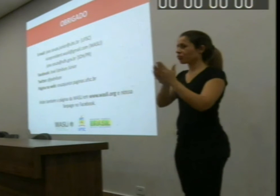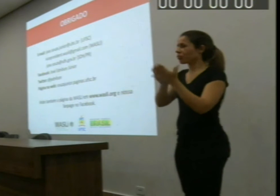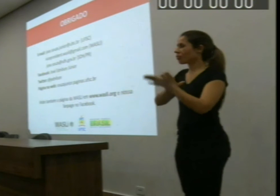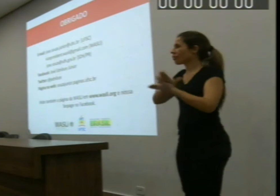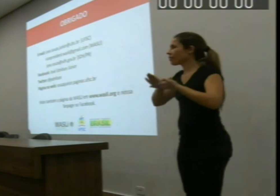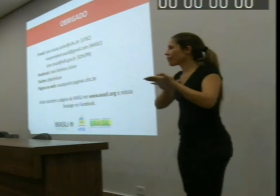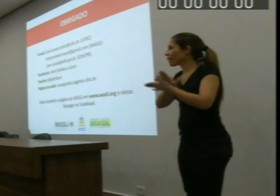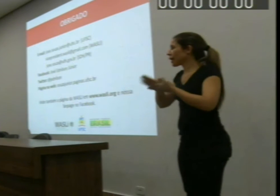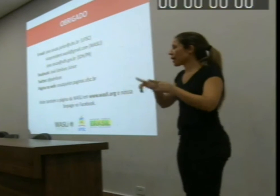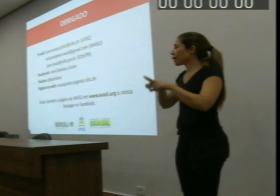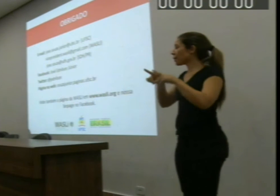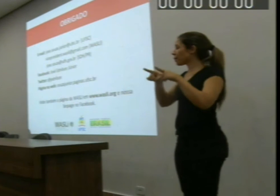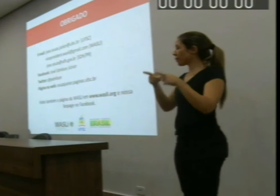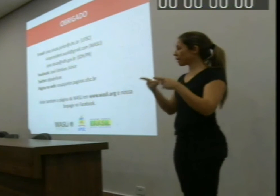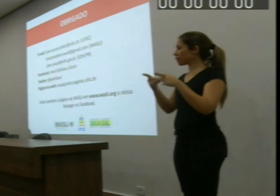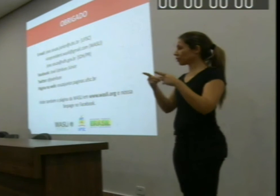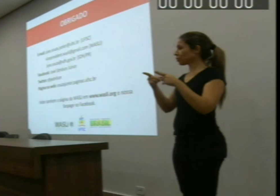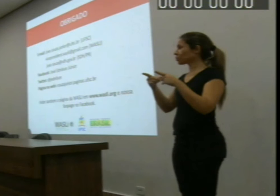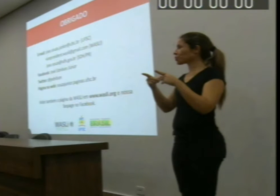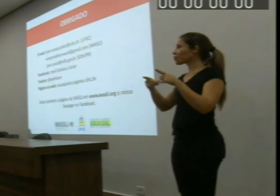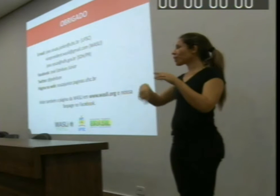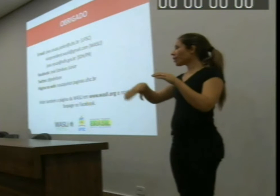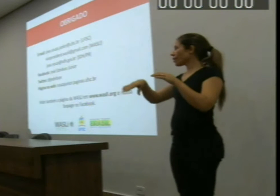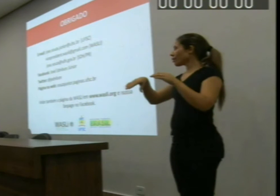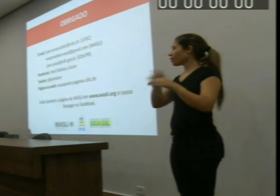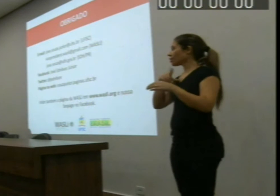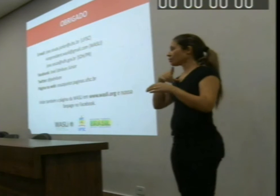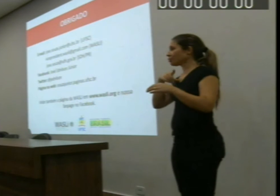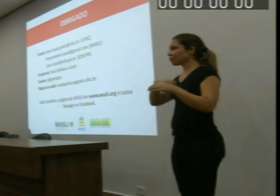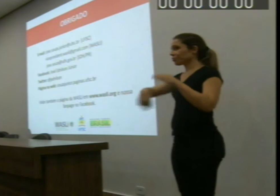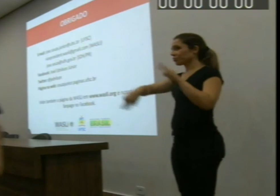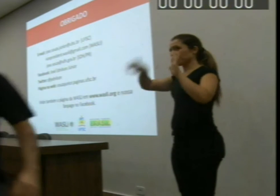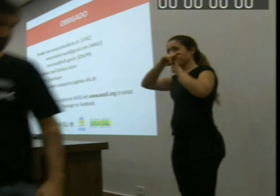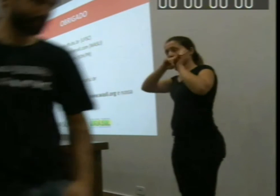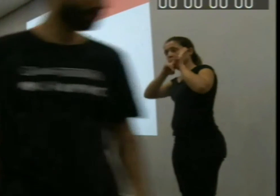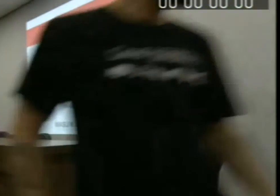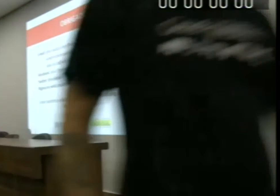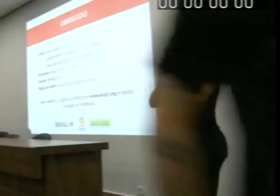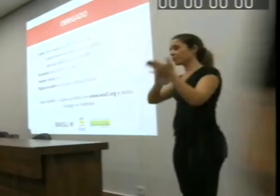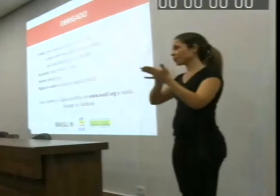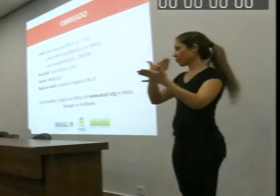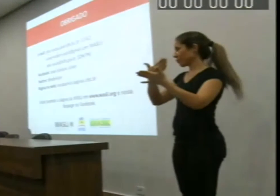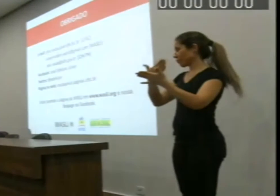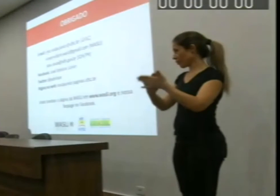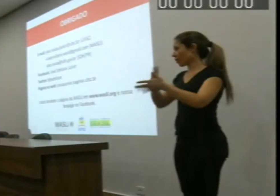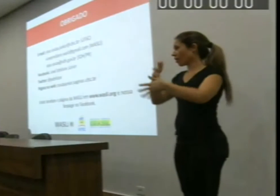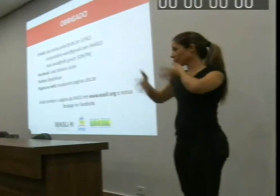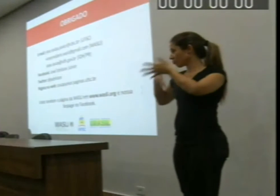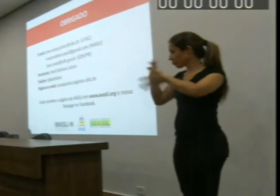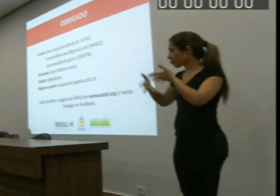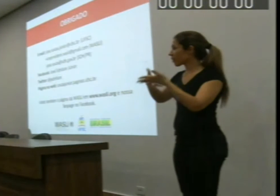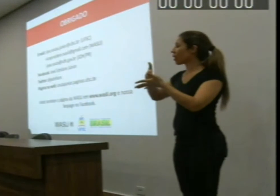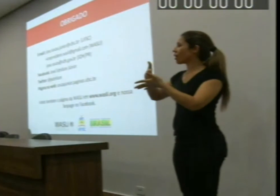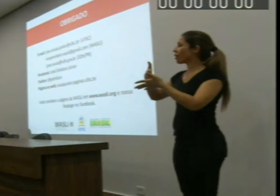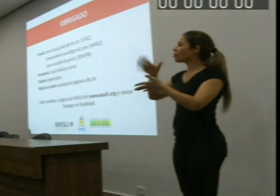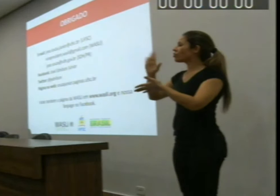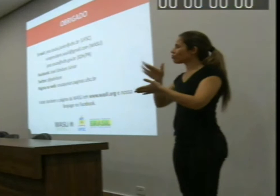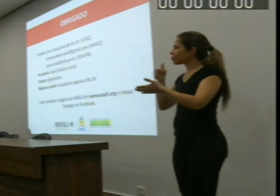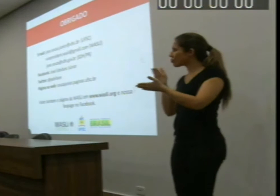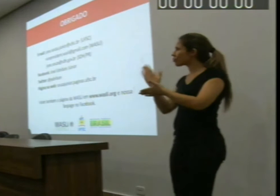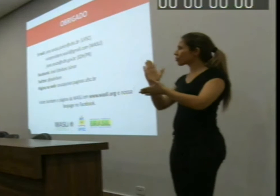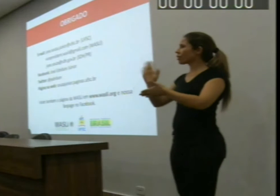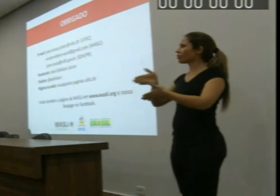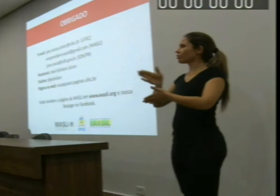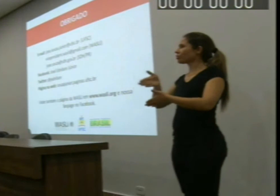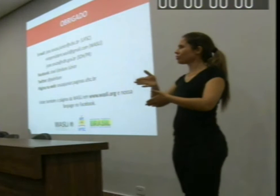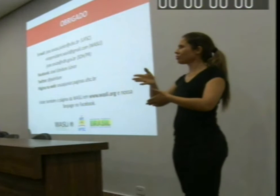febra ps o código de de ética atualizado dos intérpretes de língua de sinais foi aprovado há uns dois TRS anos atrás eu acredito não me lembro